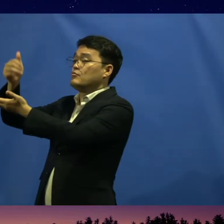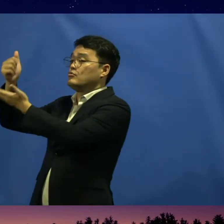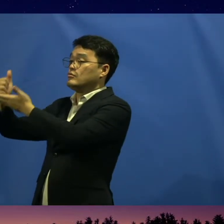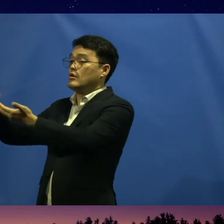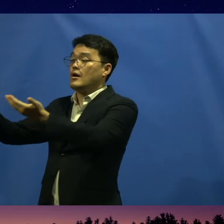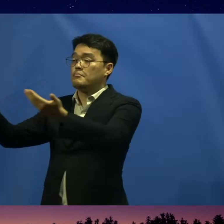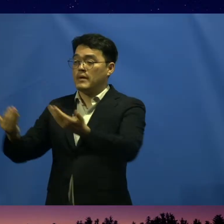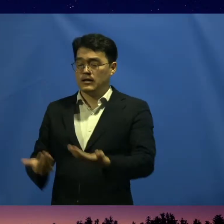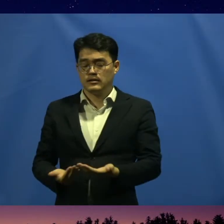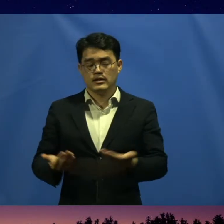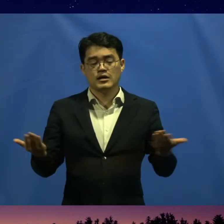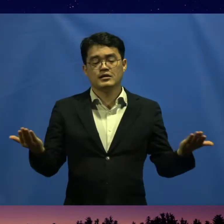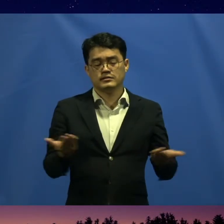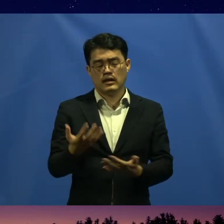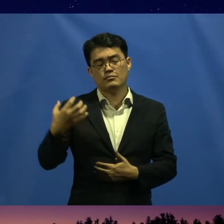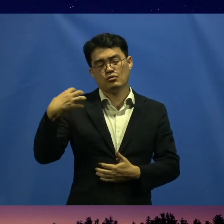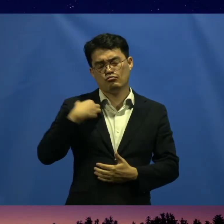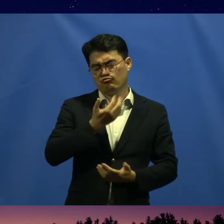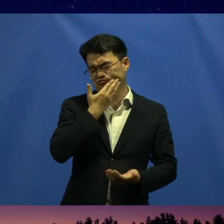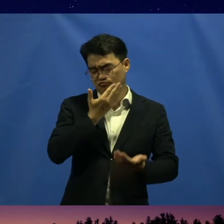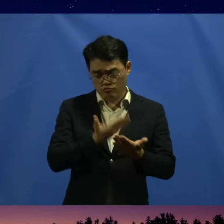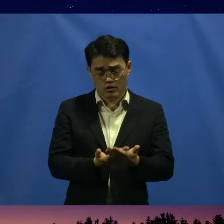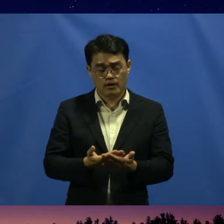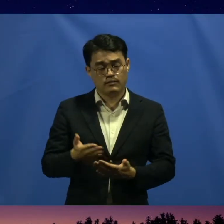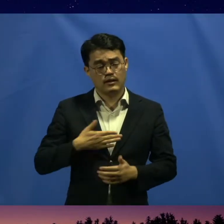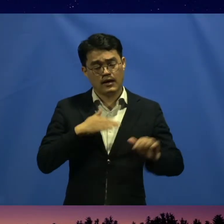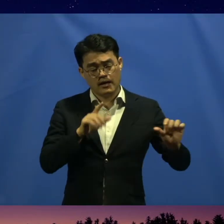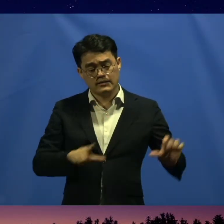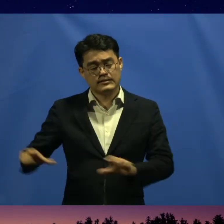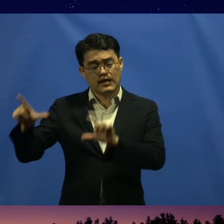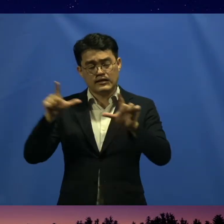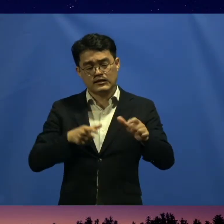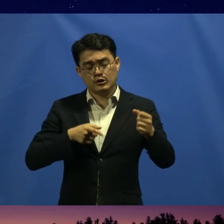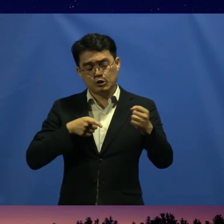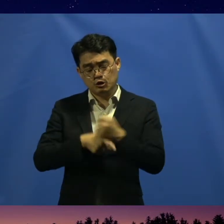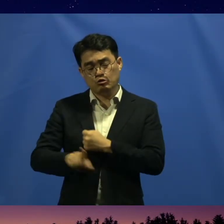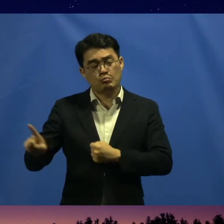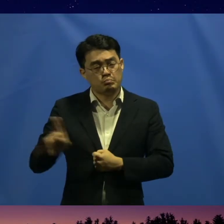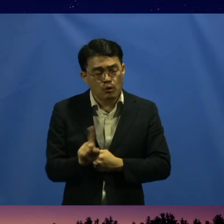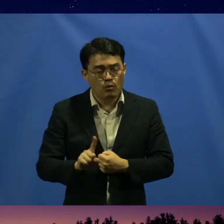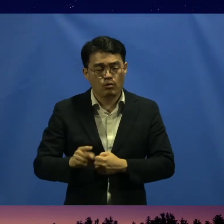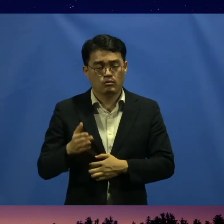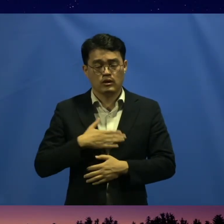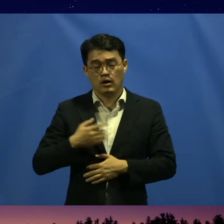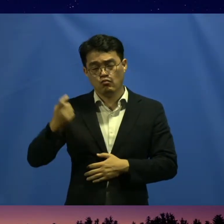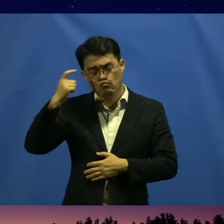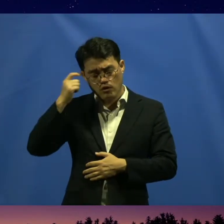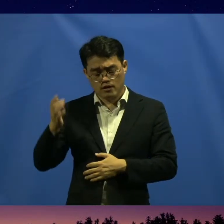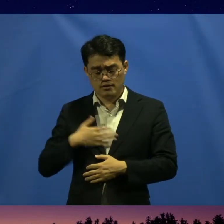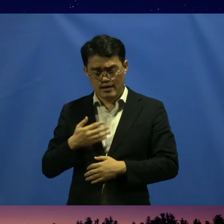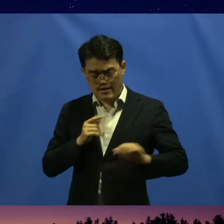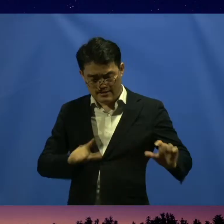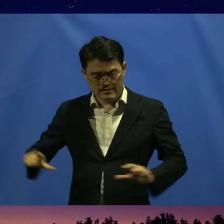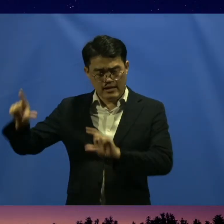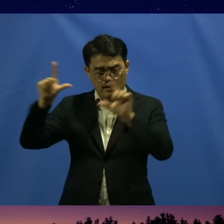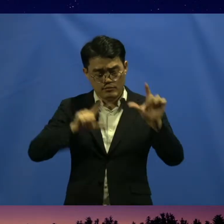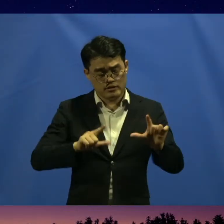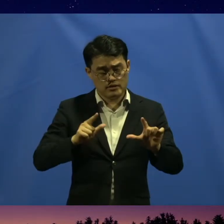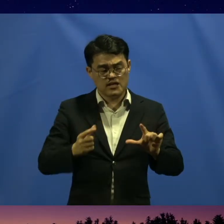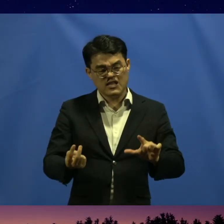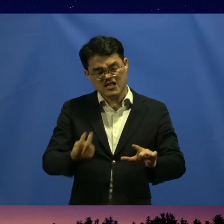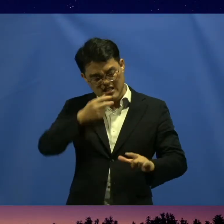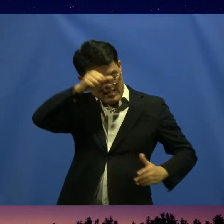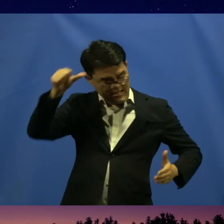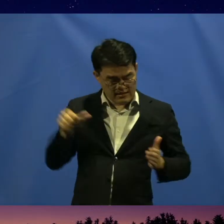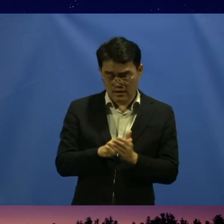소명이 중요해요. 내가 왜 사는지, 내가 무엇을 위해 생명을 걸어야 하는지. 여러분, 이게 분명하지 않으면